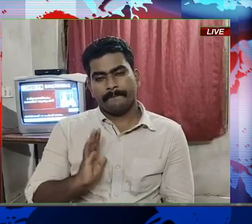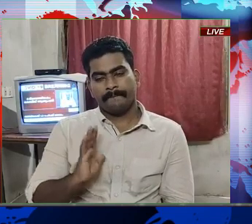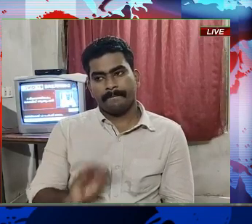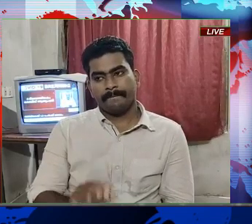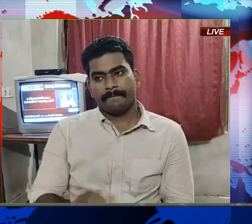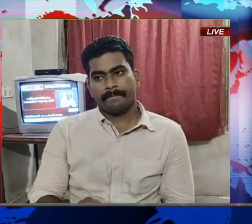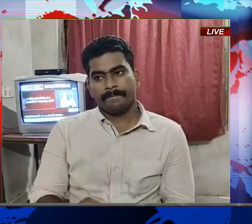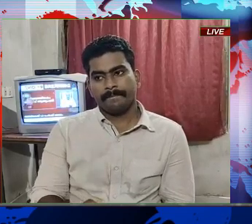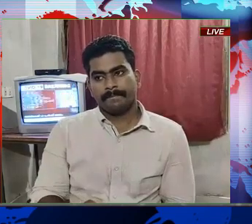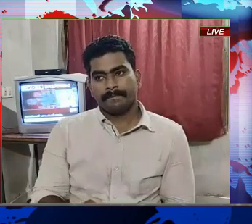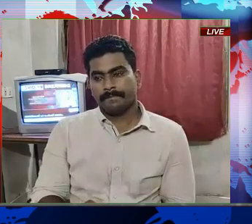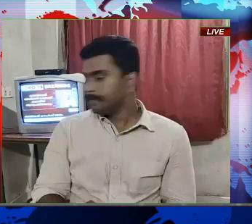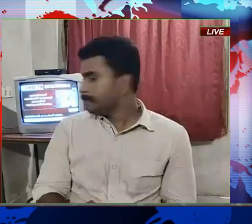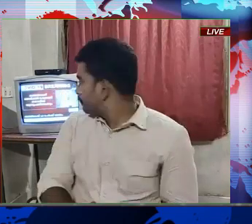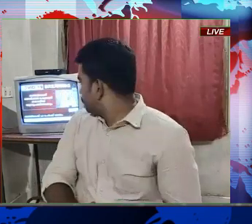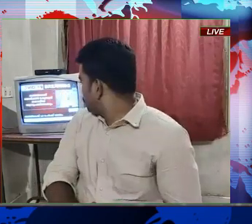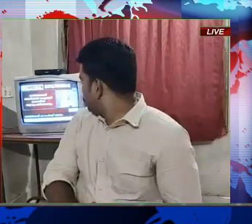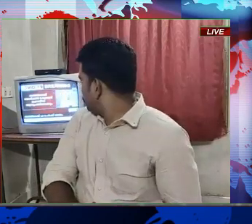അതോടൊപ്പം